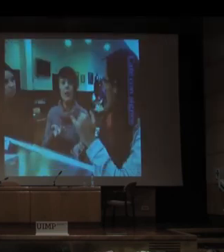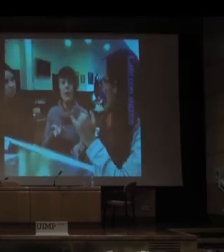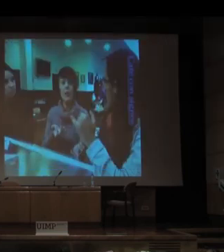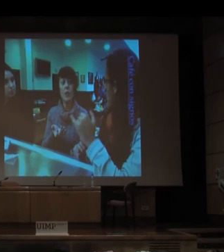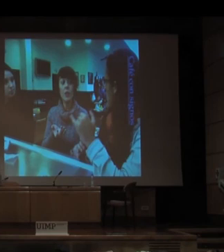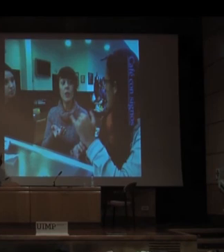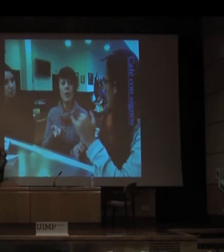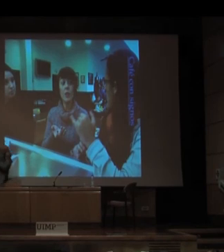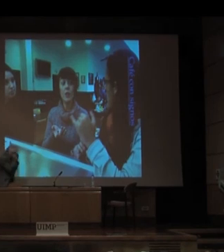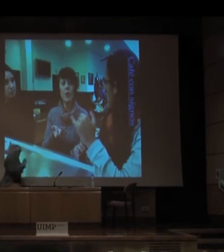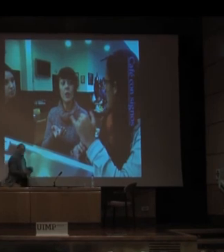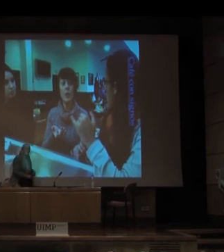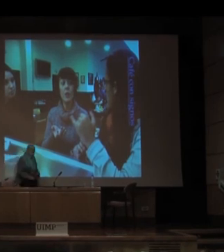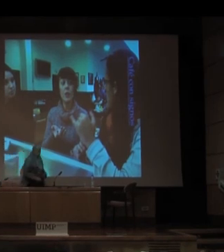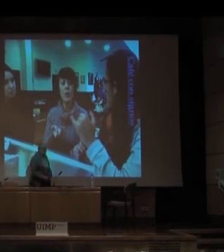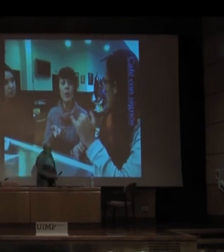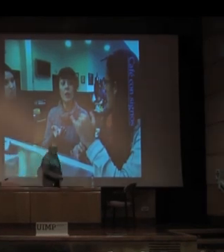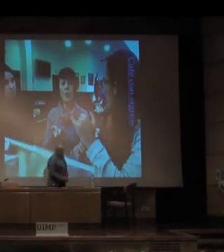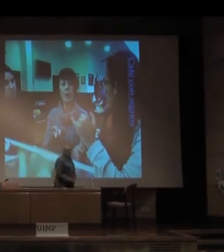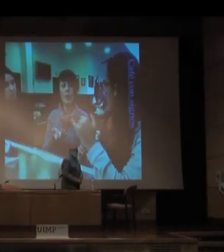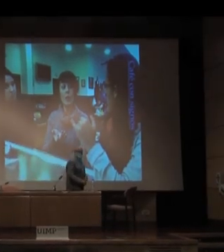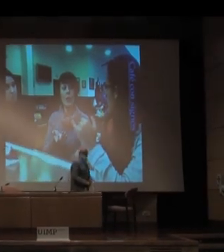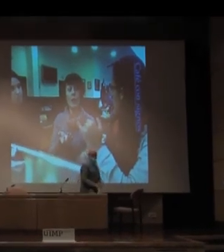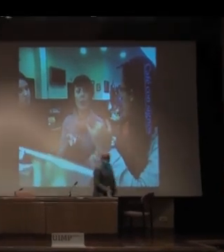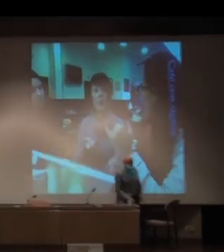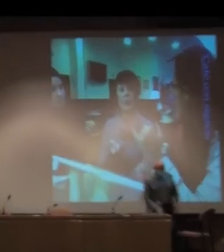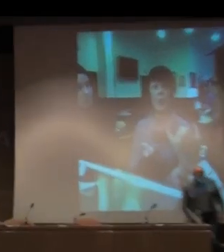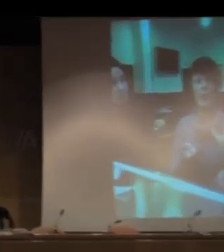Continuar, ya os habéis hecho una idea de en qué consiste el café con signos.